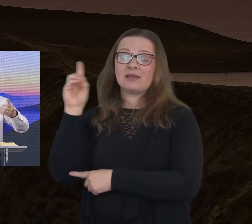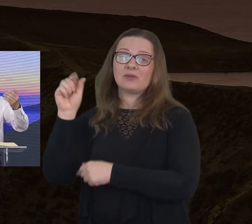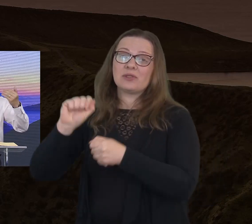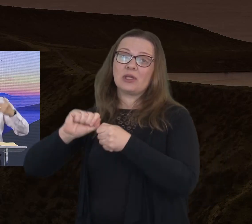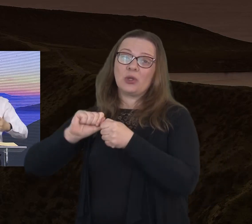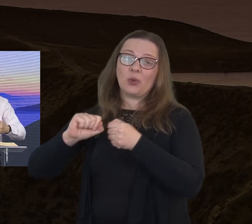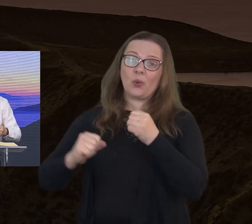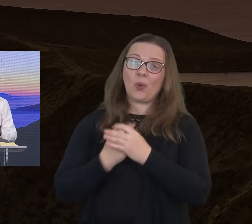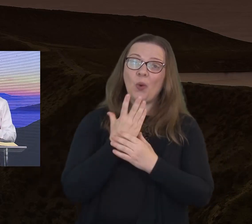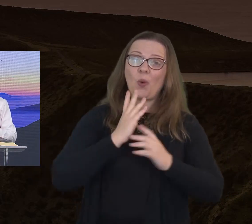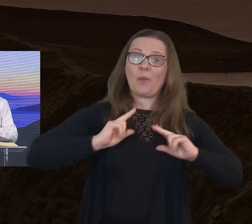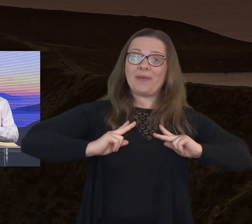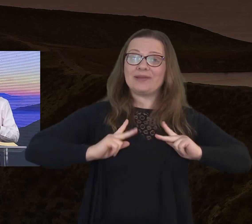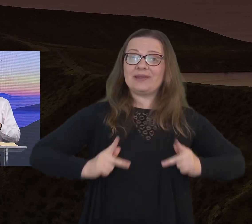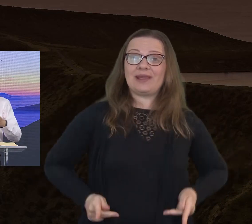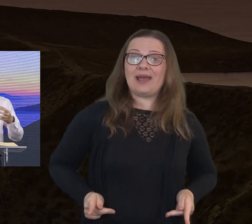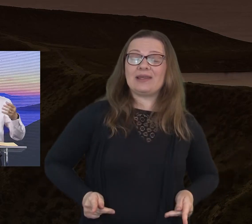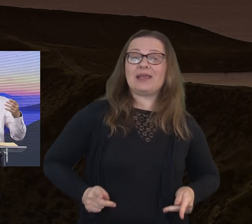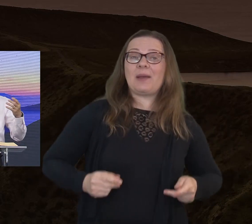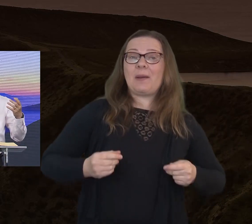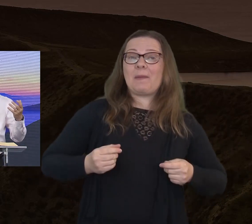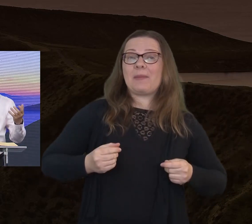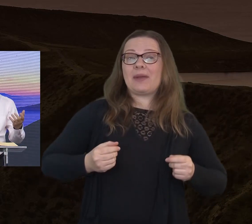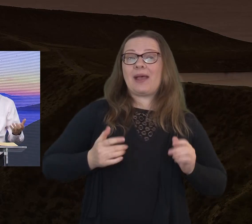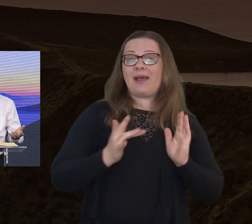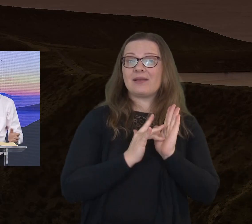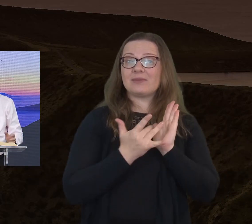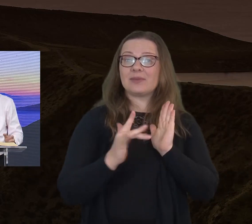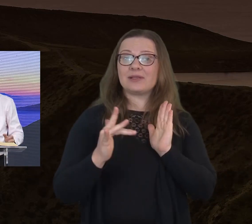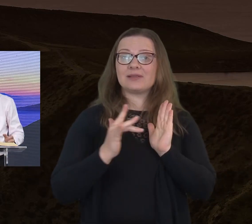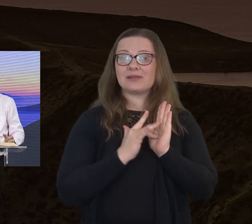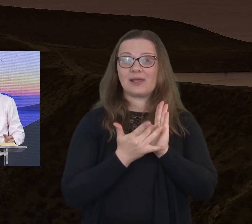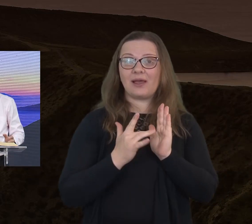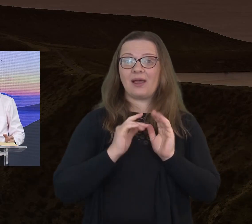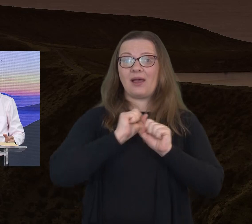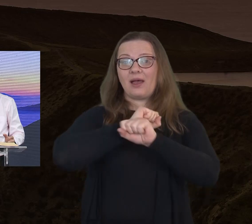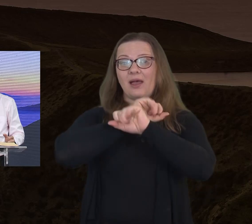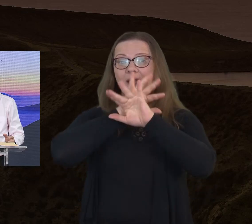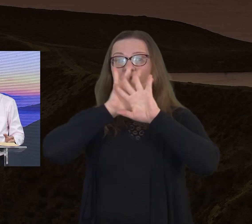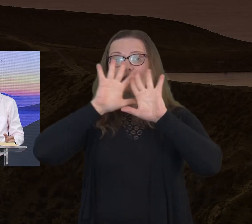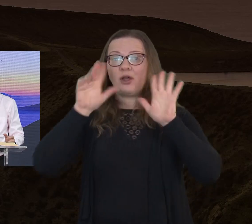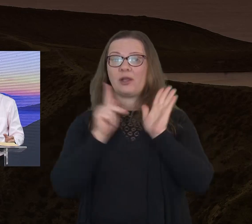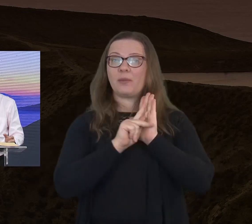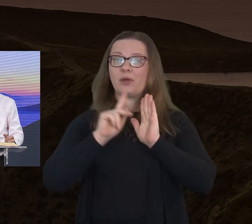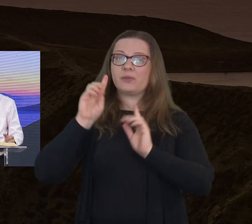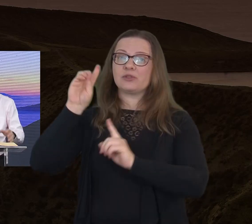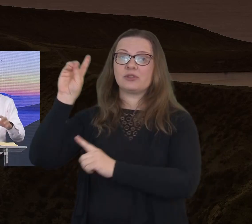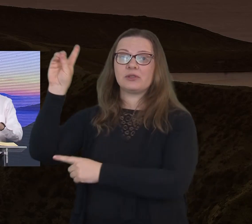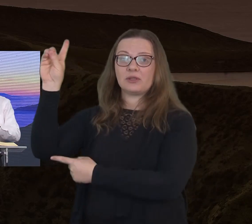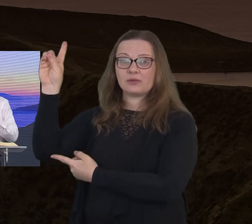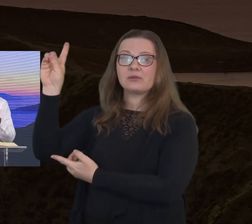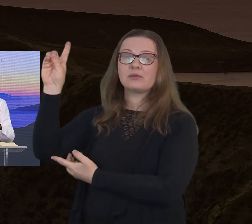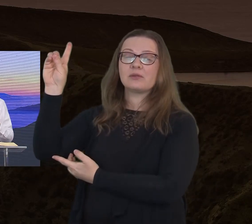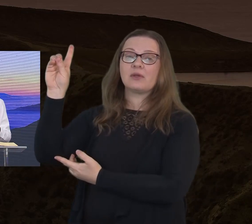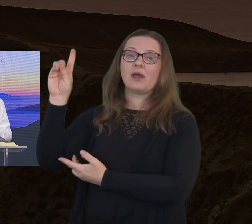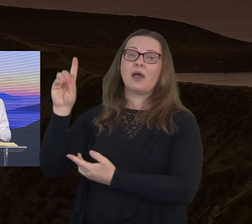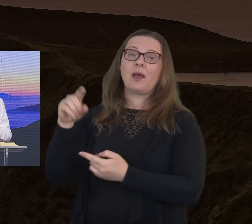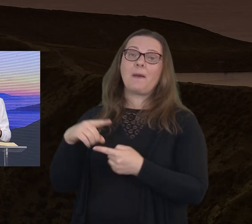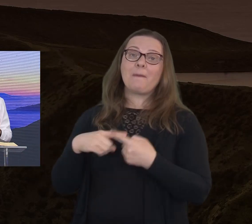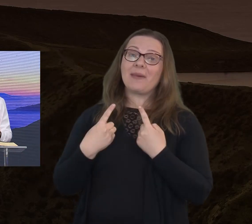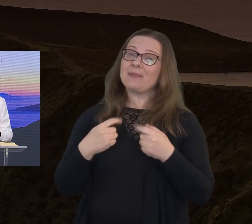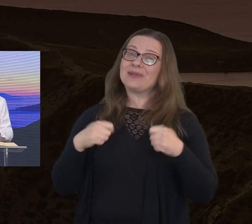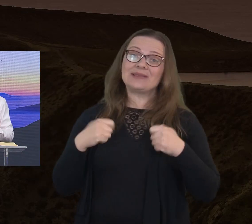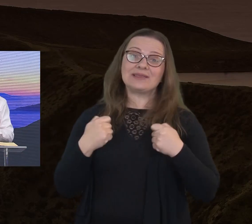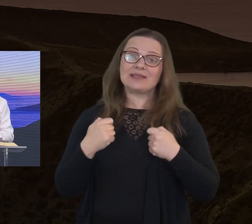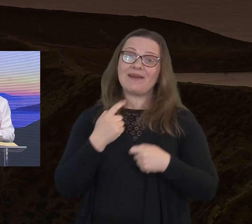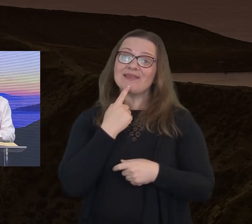homem pecou. E sem o derramamento de sangue, está em Hebreus 9, sem o derramamento